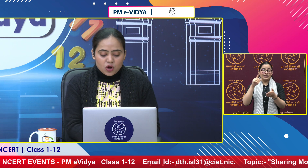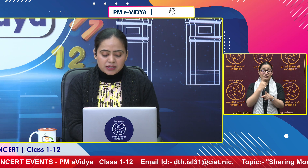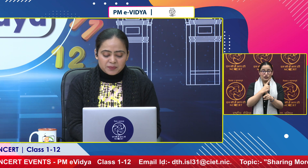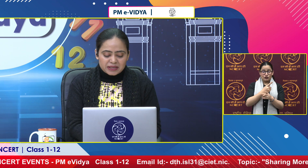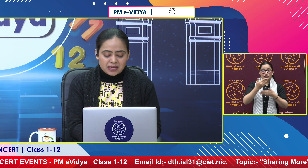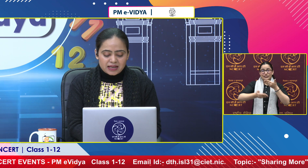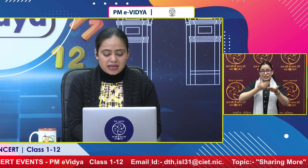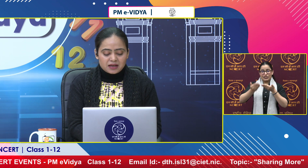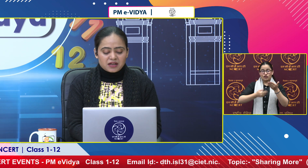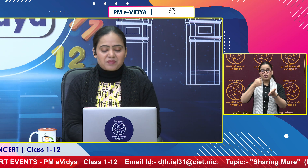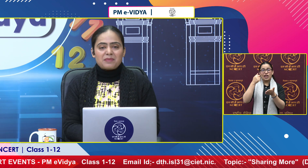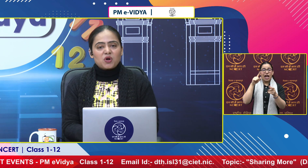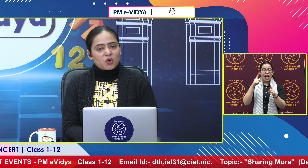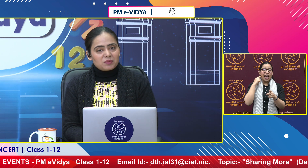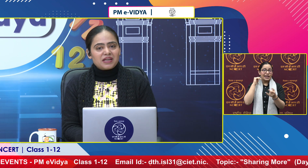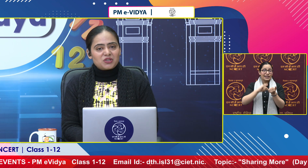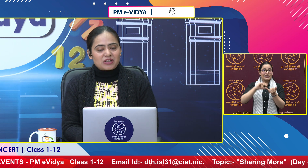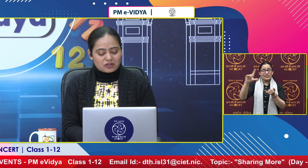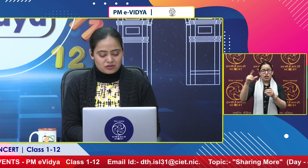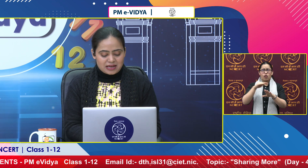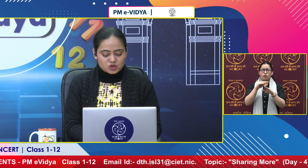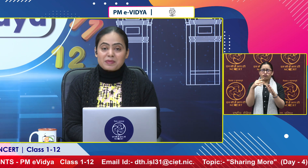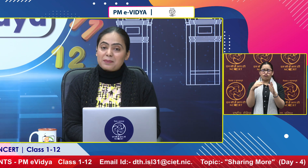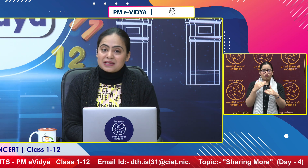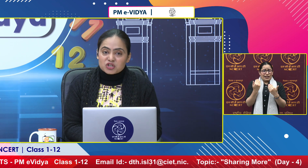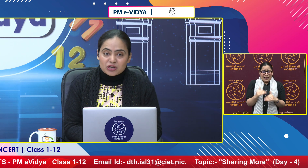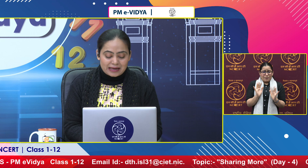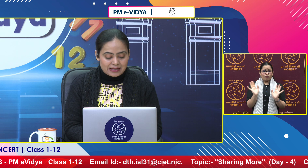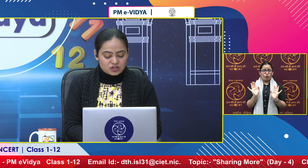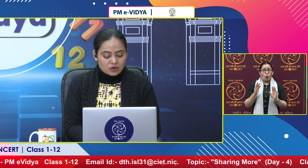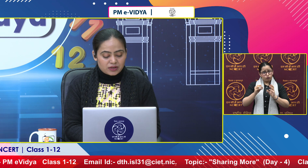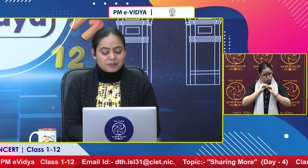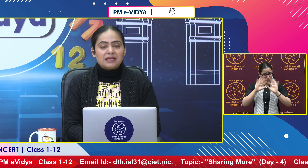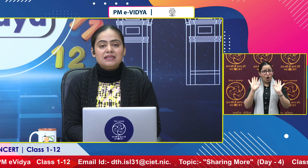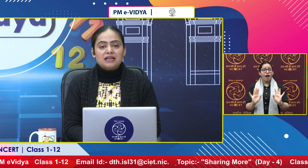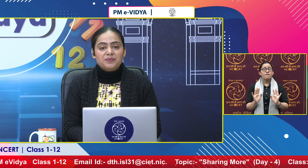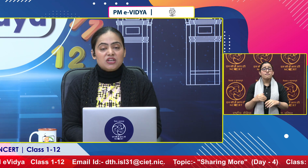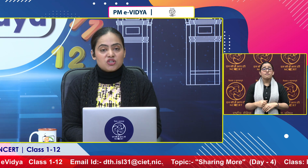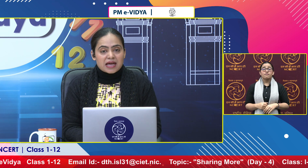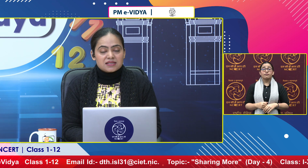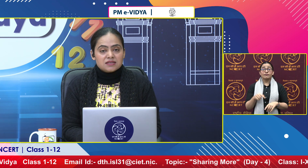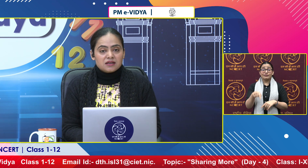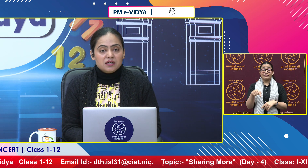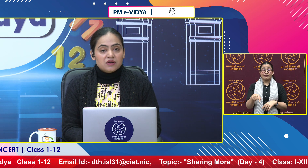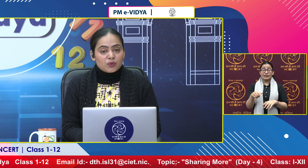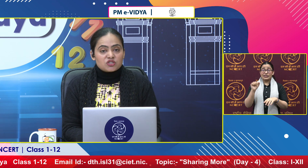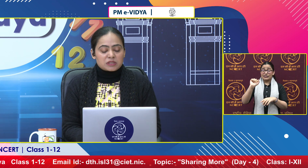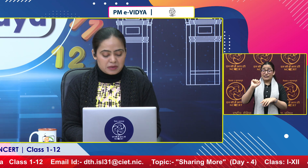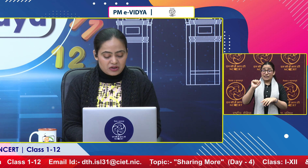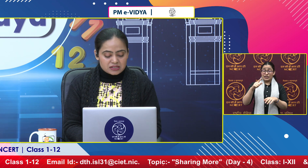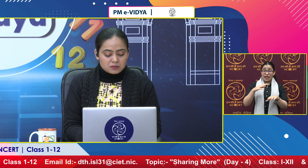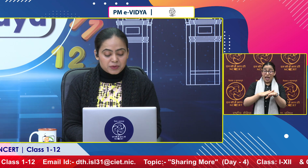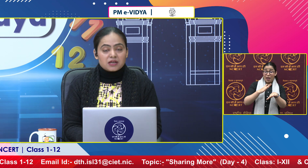ISLRTC। और इतना नहीं, मैम का और भी इंट्रोडक्शन है जो मैं आपके साथ शेयर करना चाहूँगी बिकॉज शी हैज़